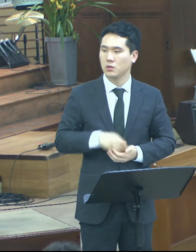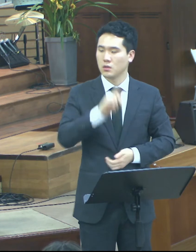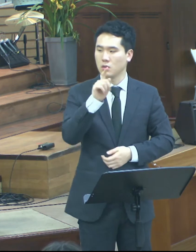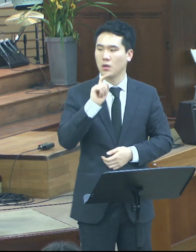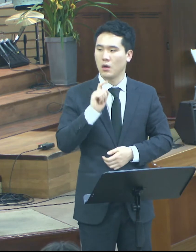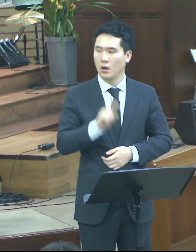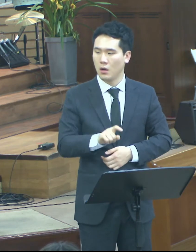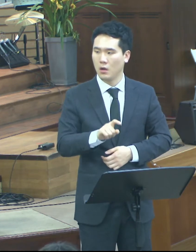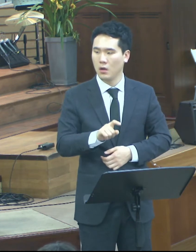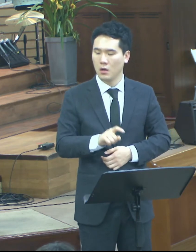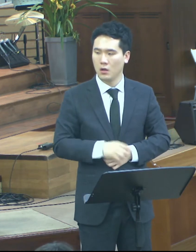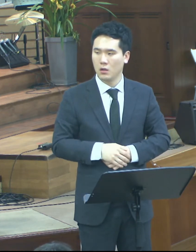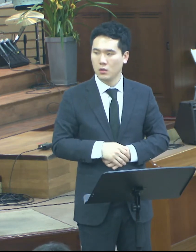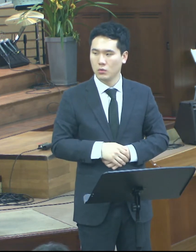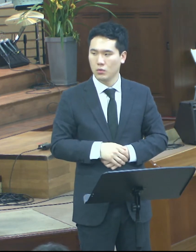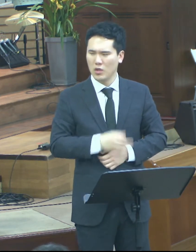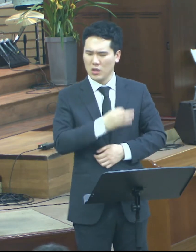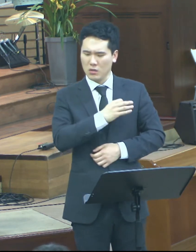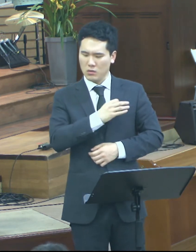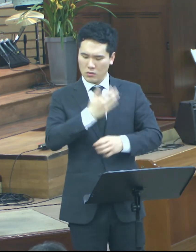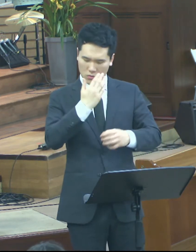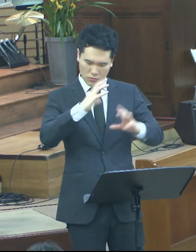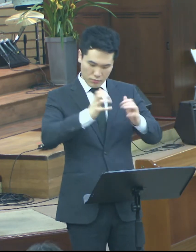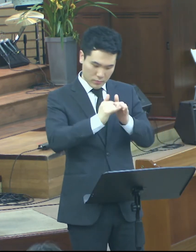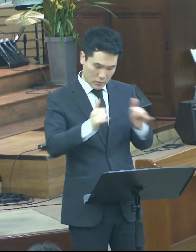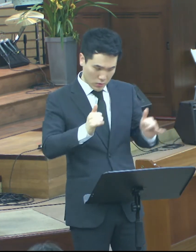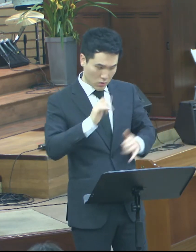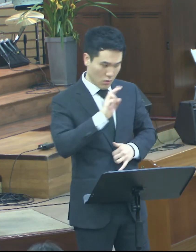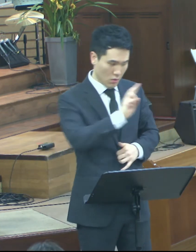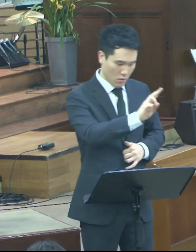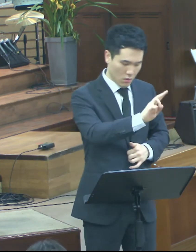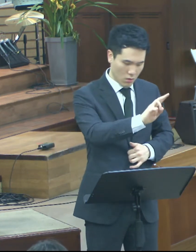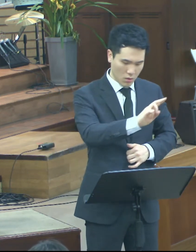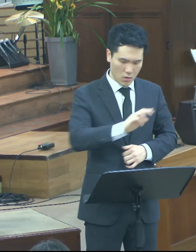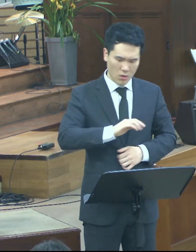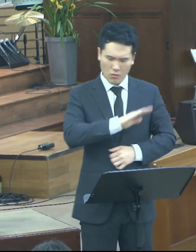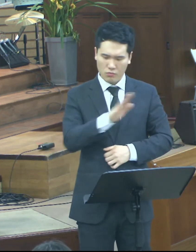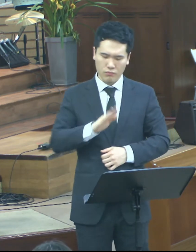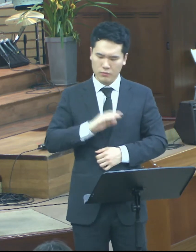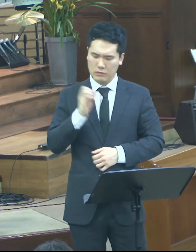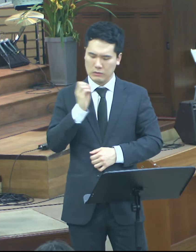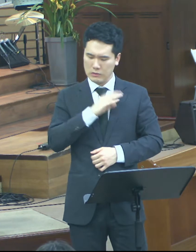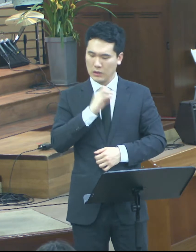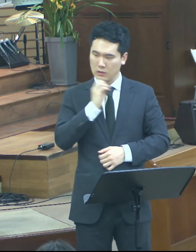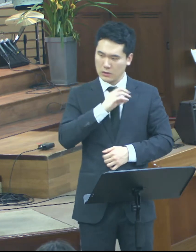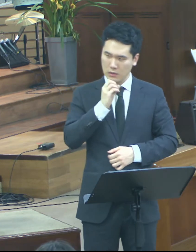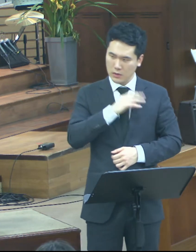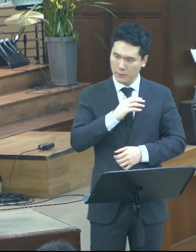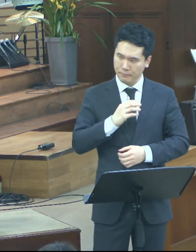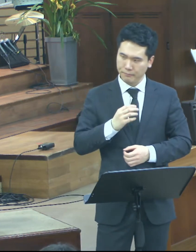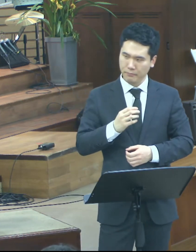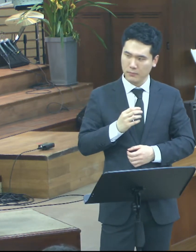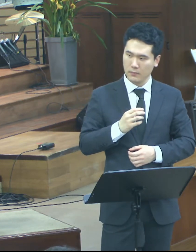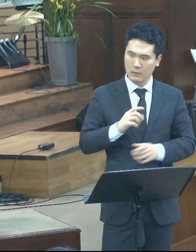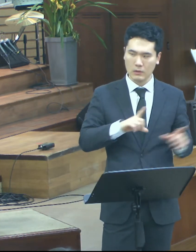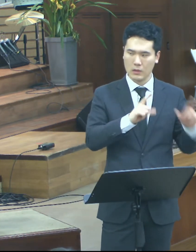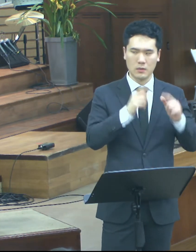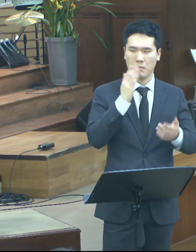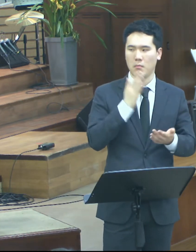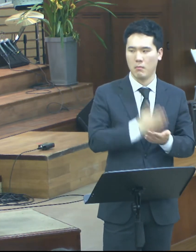영주와 귀족들과 나라와 국민들이 더 궁핍해지는 것을 의아해서는 안 된다고 하면서 우리가 아직 먹을 것이 남아있는 것이 기적이다. 그렇게 썼어요.